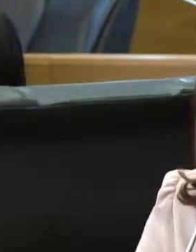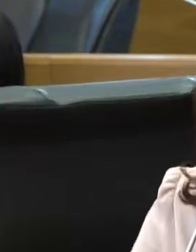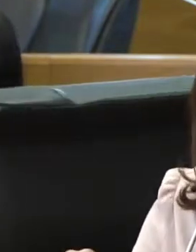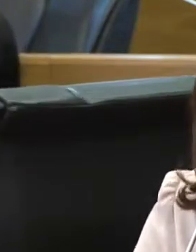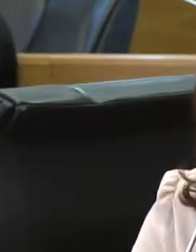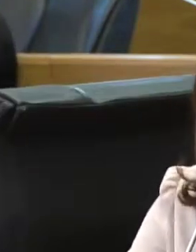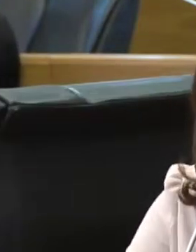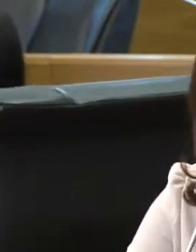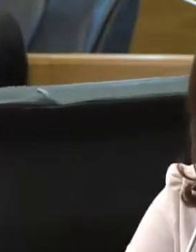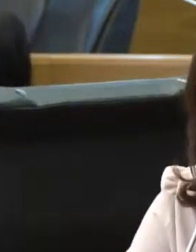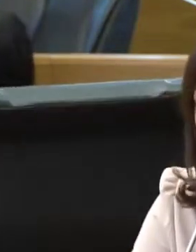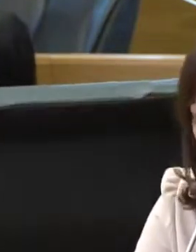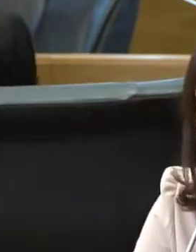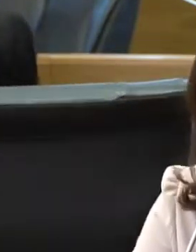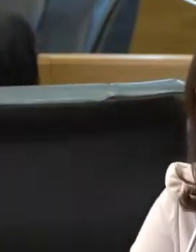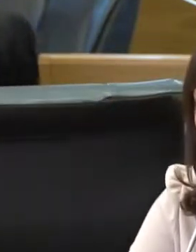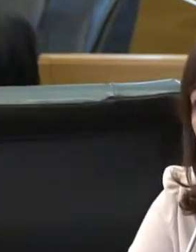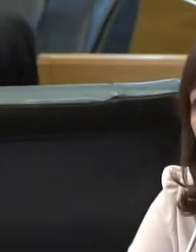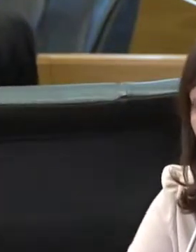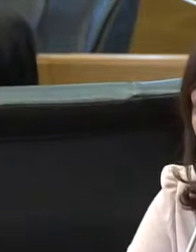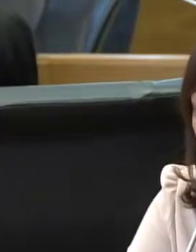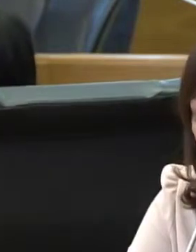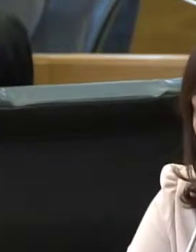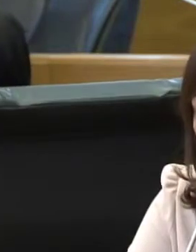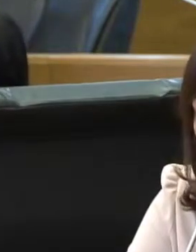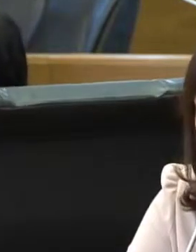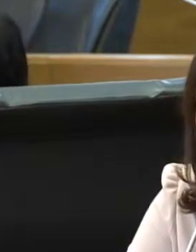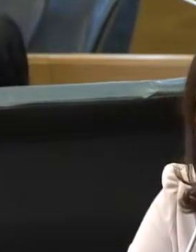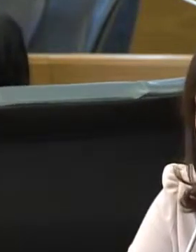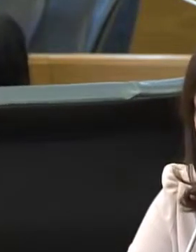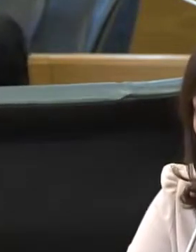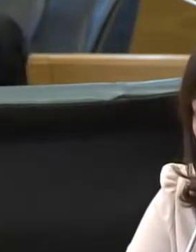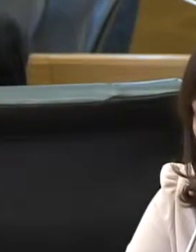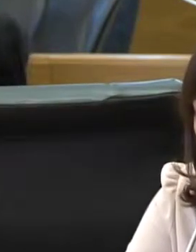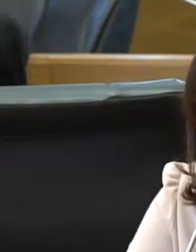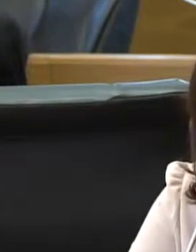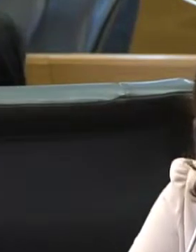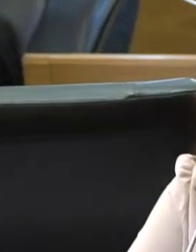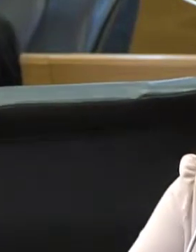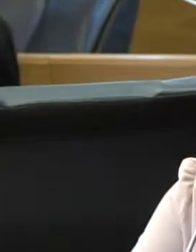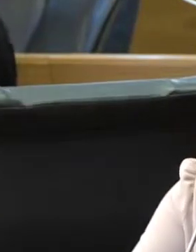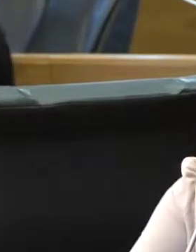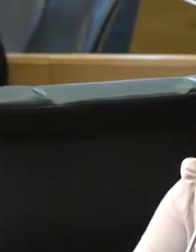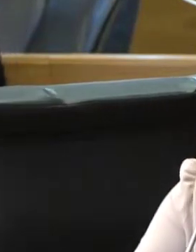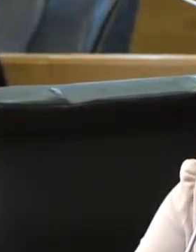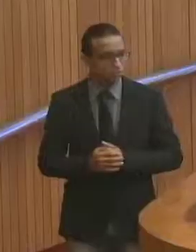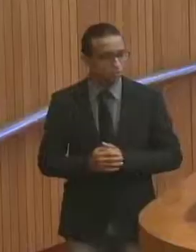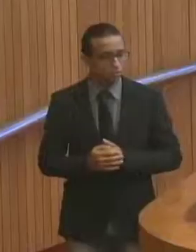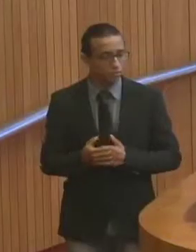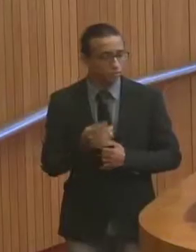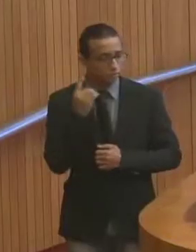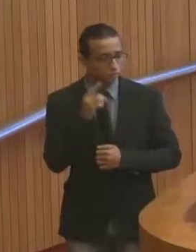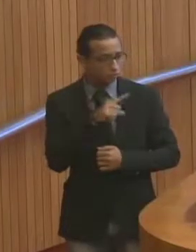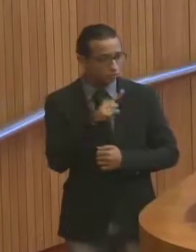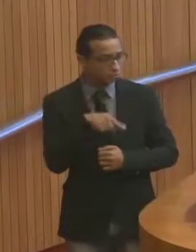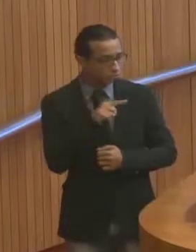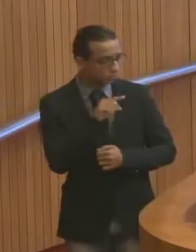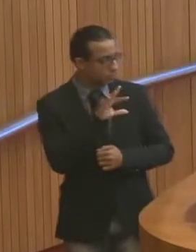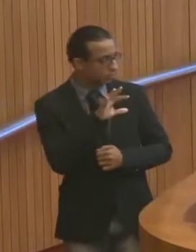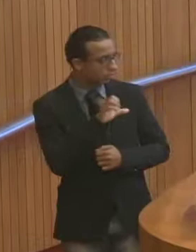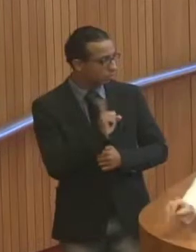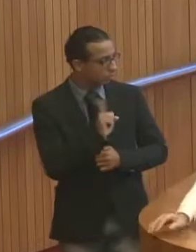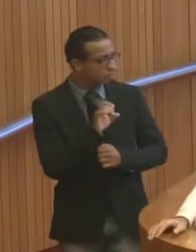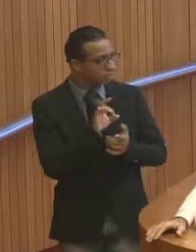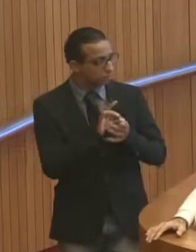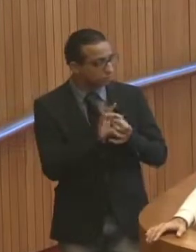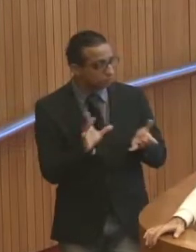estado e com a responsabilidade pública que eu tenho em relação à minha cidade de São Luís. Deputado Zé Carlos, só me